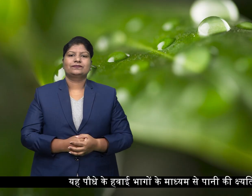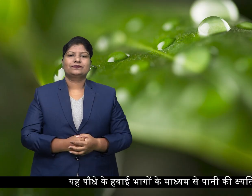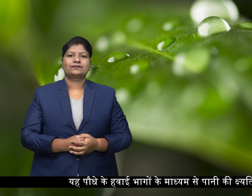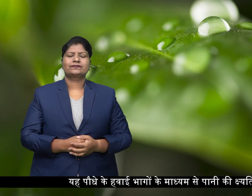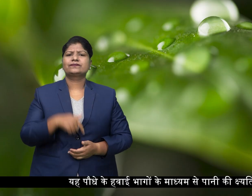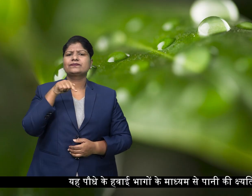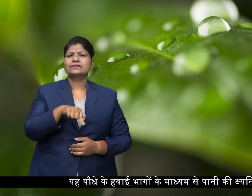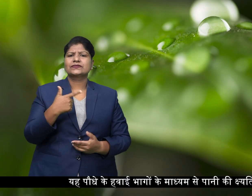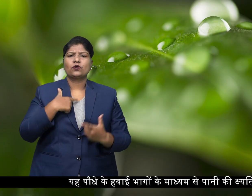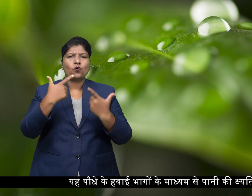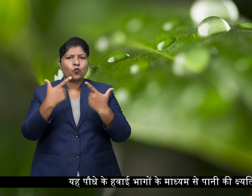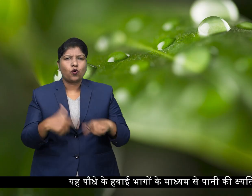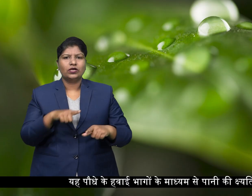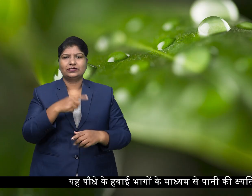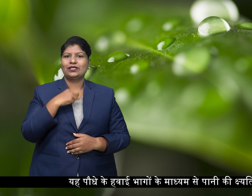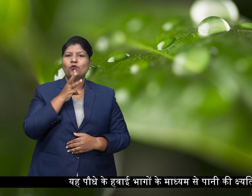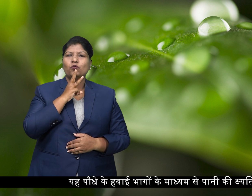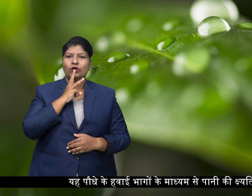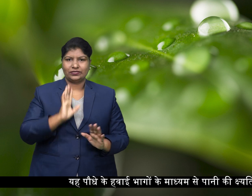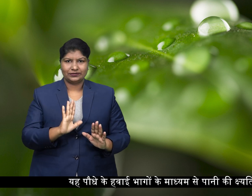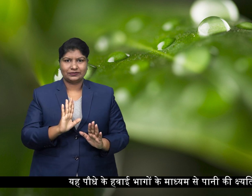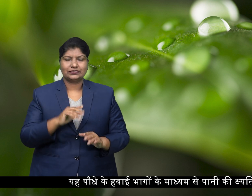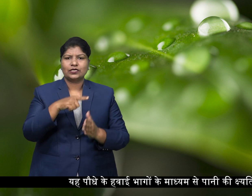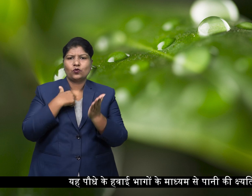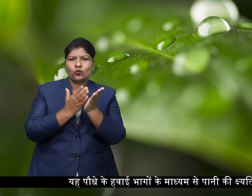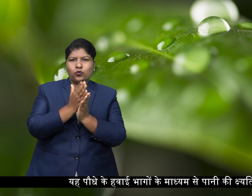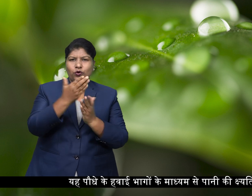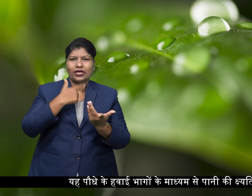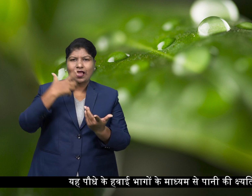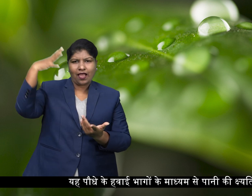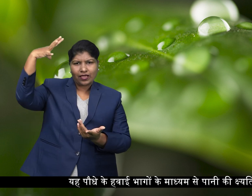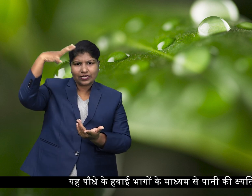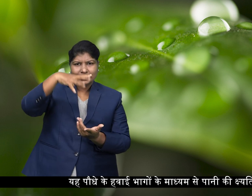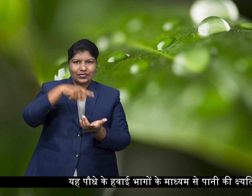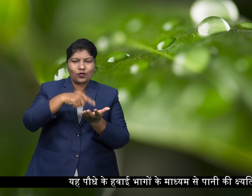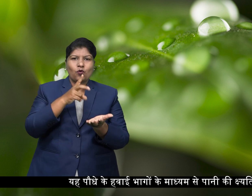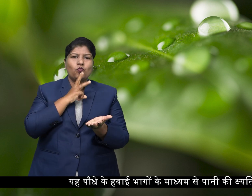यह पौधे के हवाई भागों के माध्यम से पानी की क्षपति है।